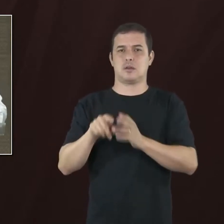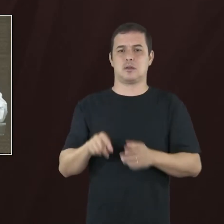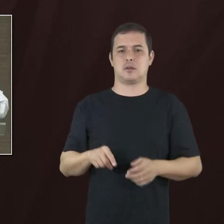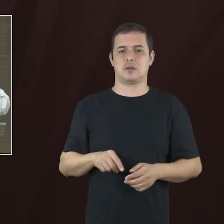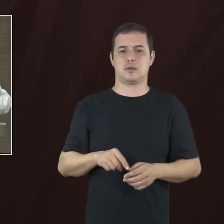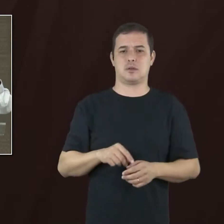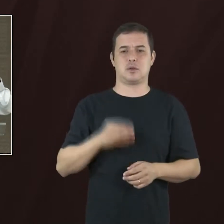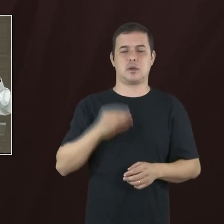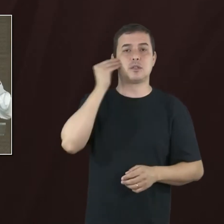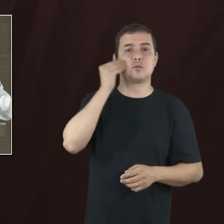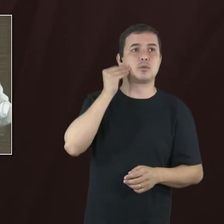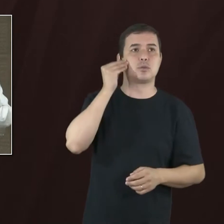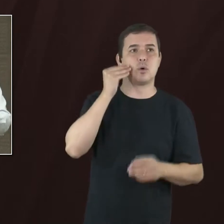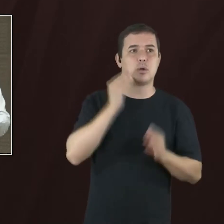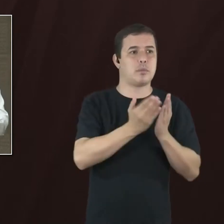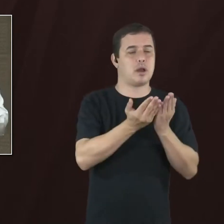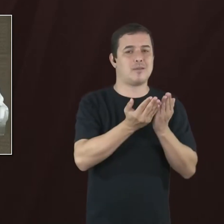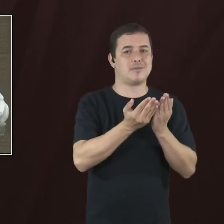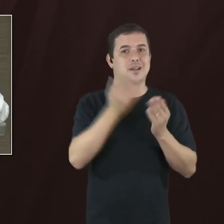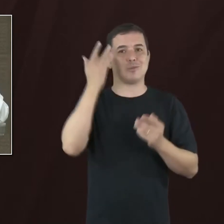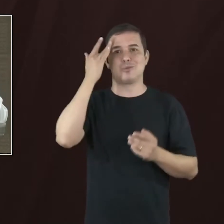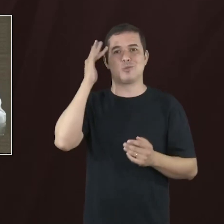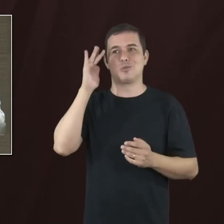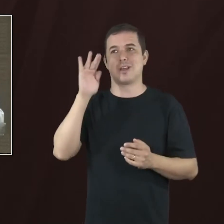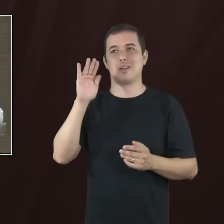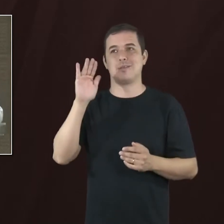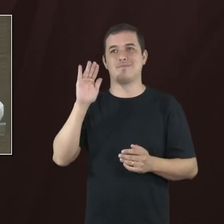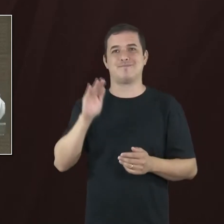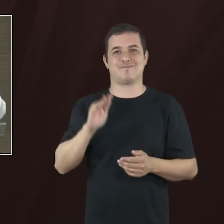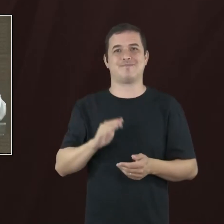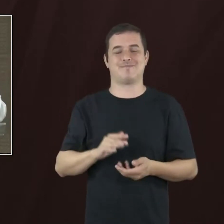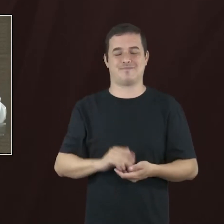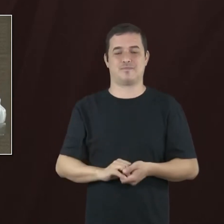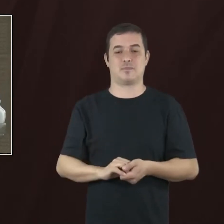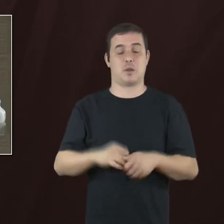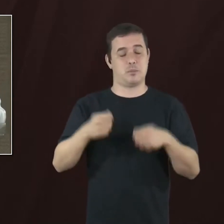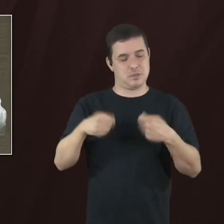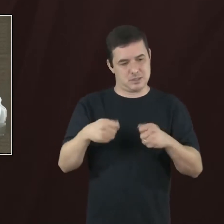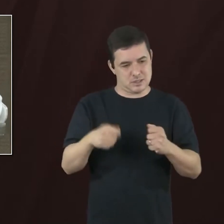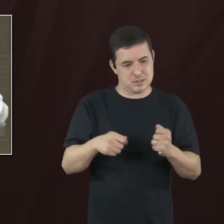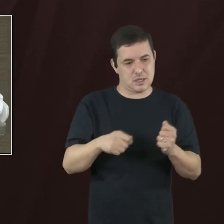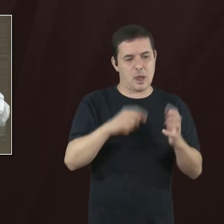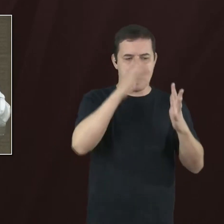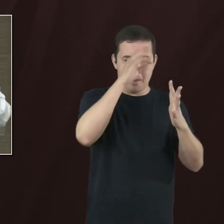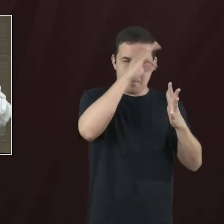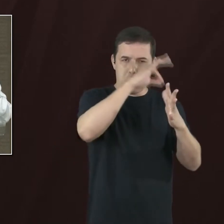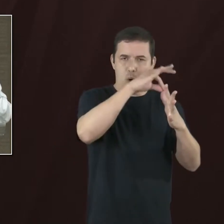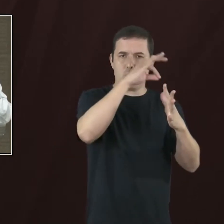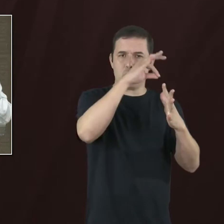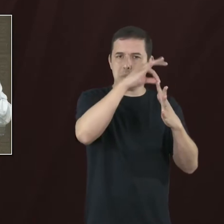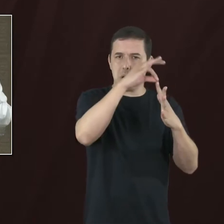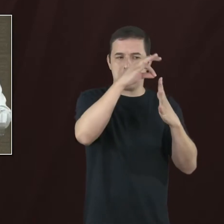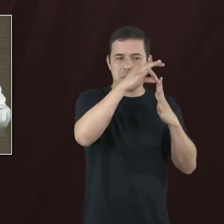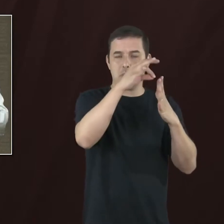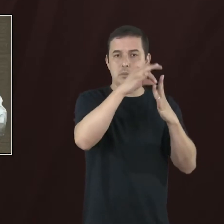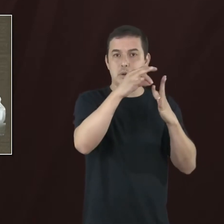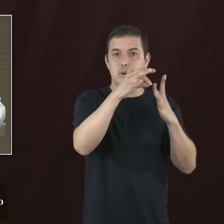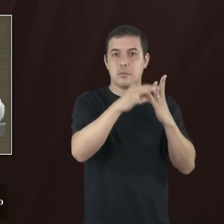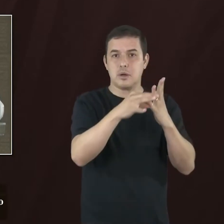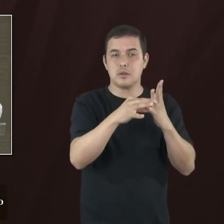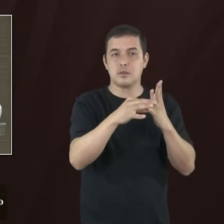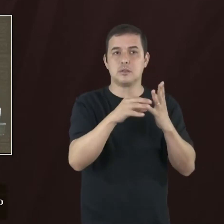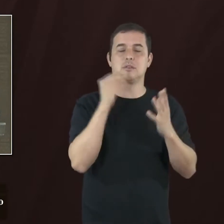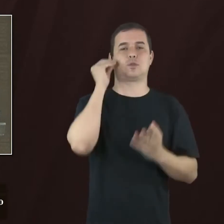reouvir e nós entrarmos em cada ponto, e aqui fala, e nela